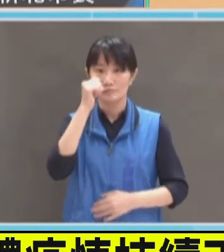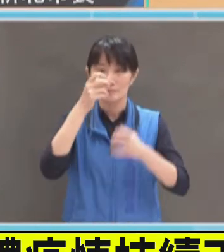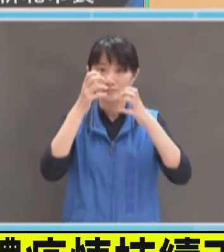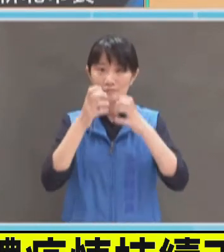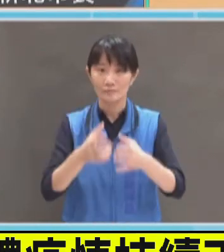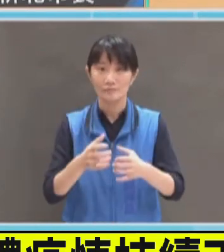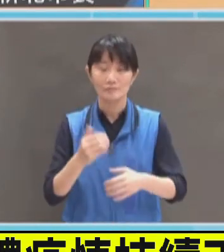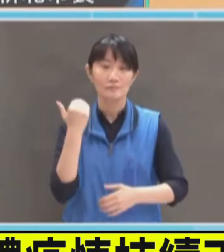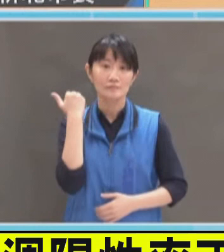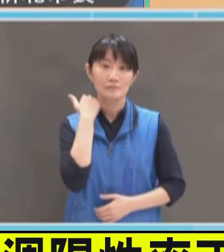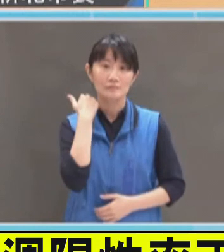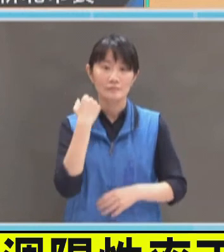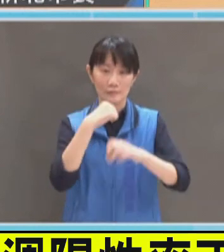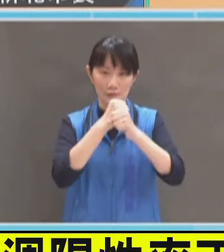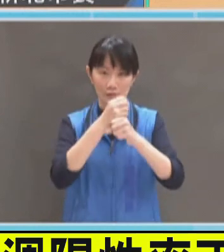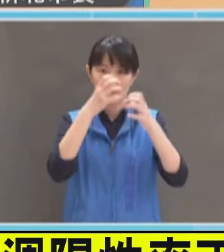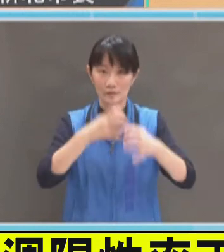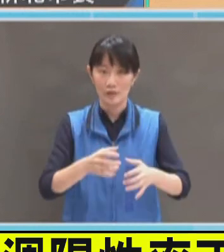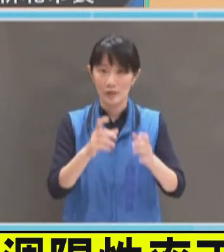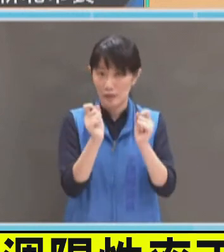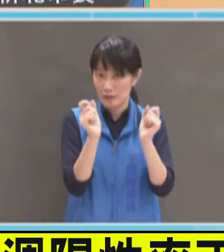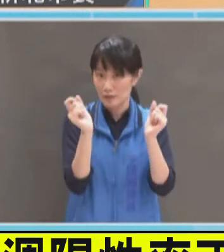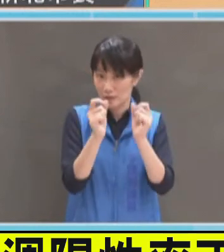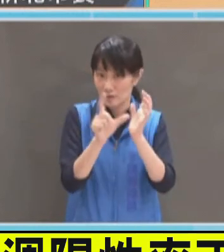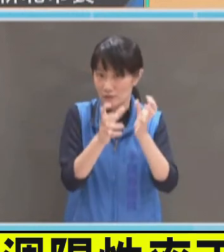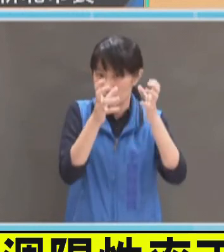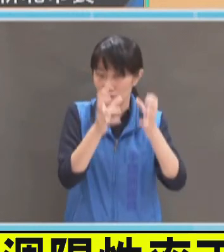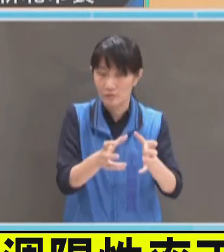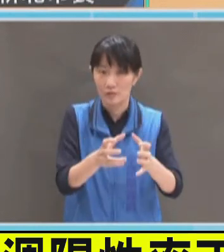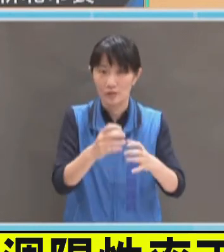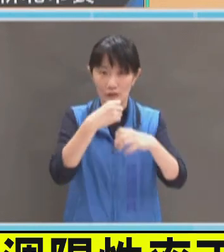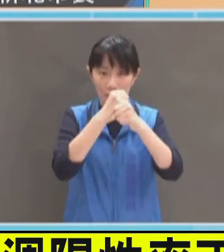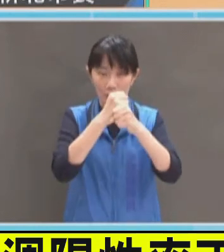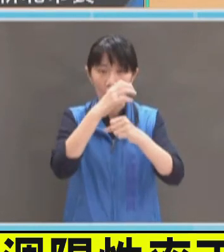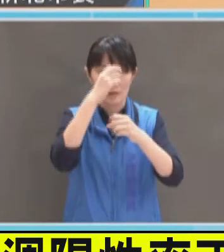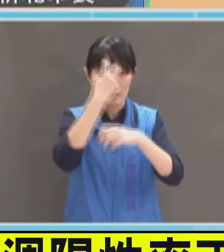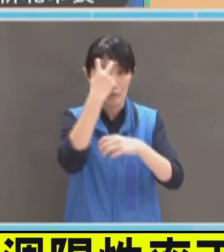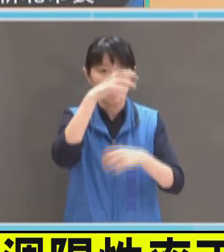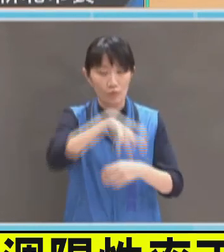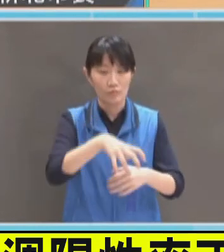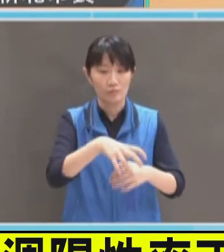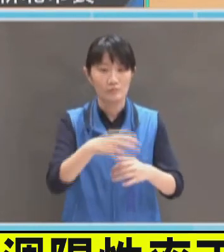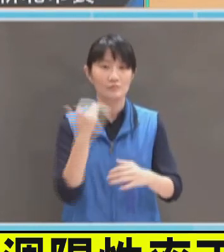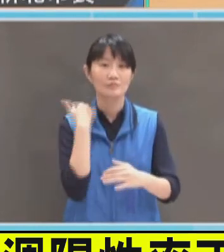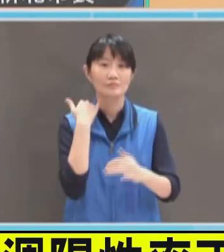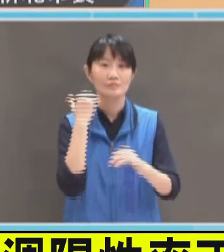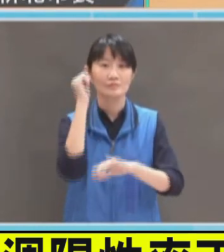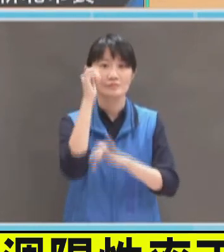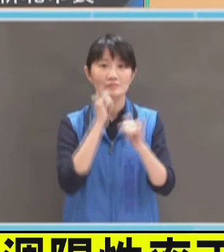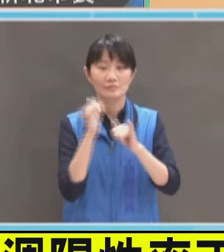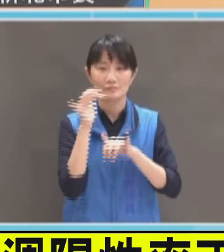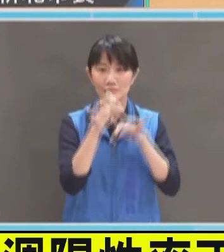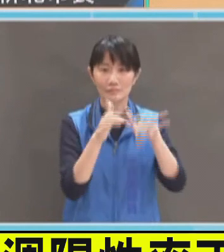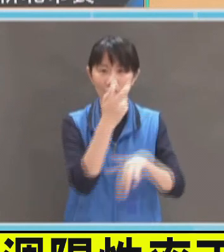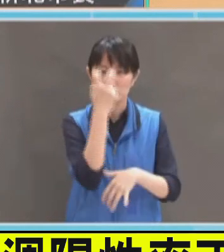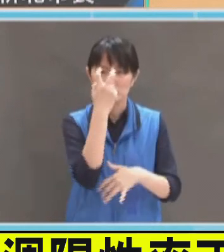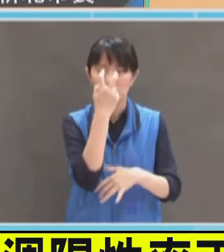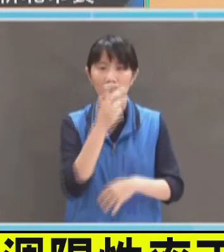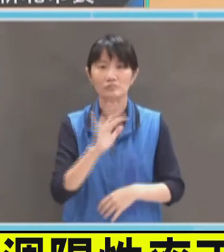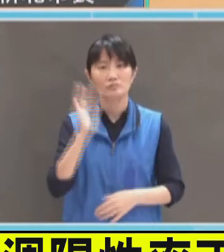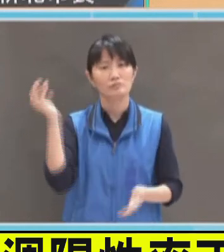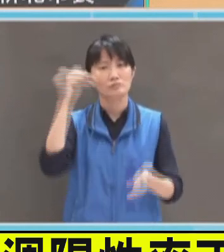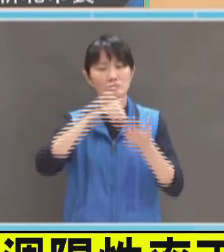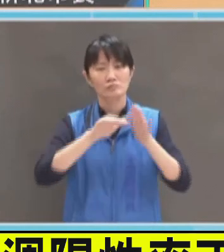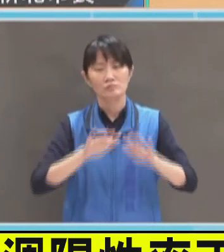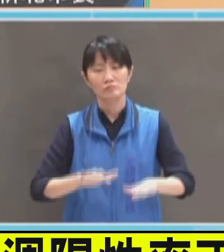了士林筛检机动队进到士林。 好，侯友宜呢召开的防疫记者会当中呢提到，今天新北市增加的是